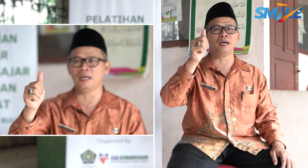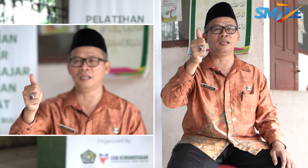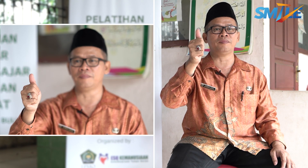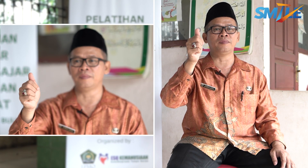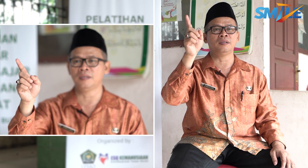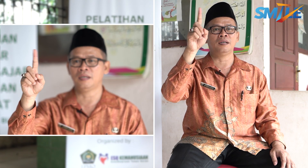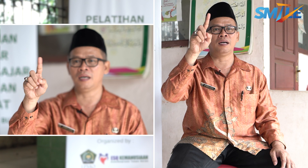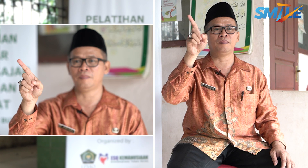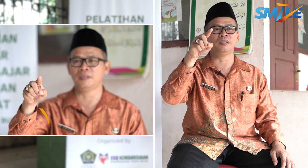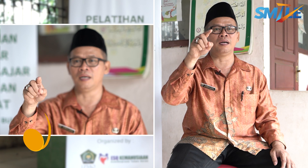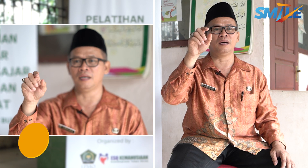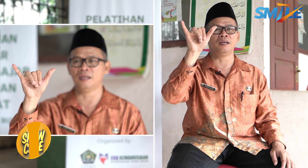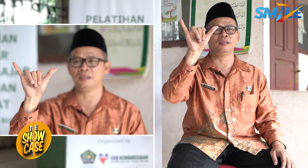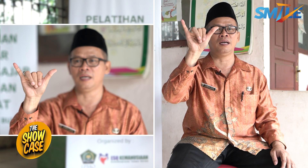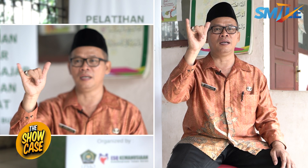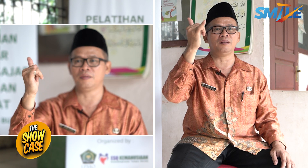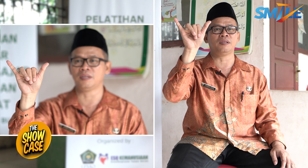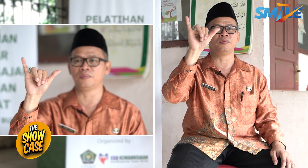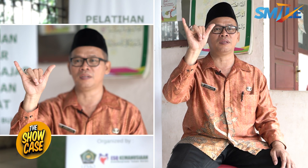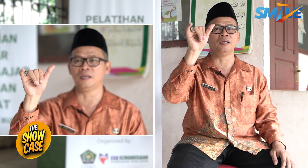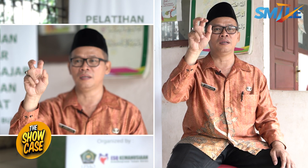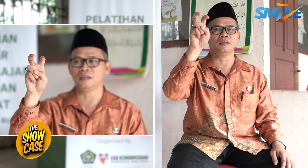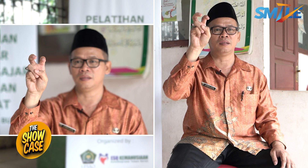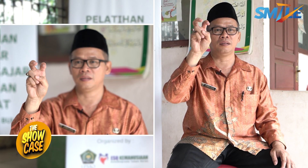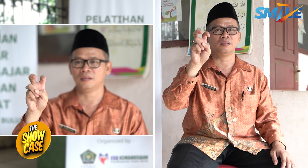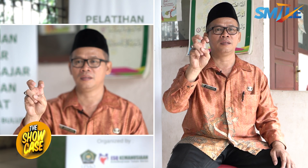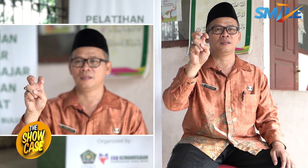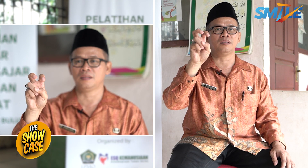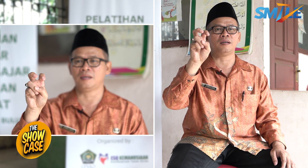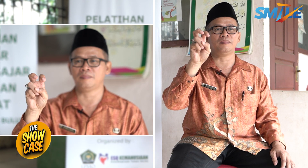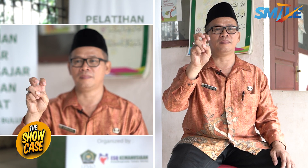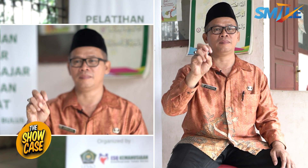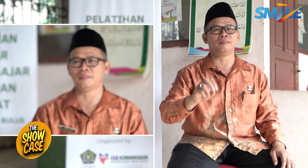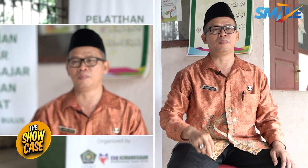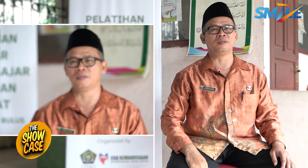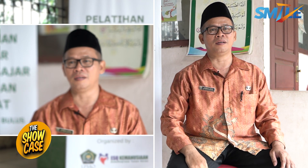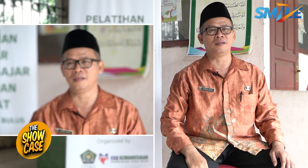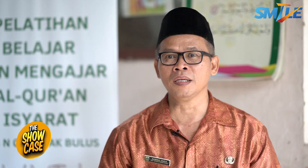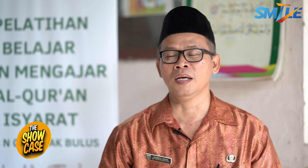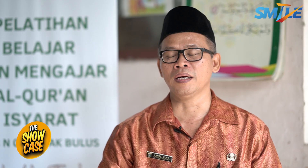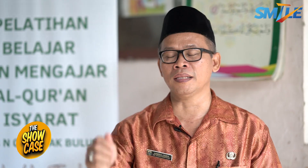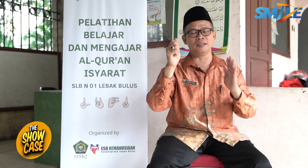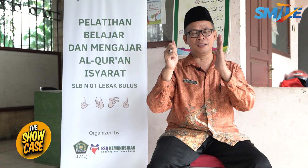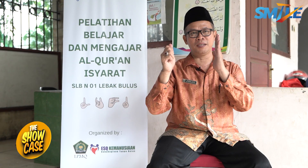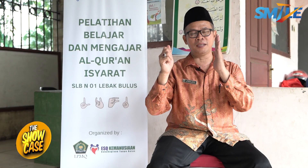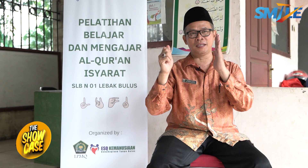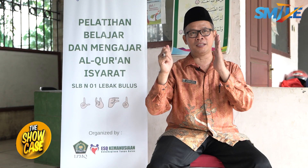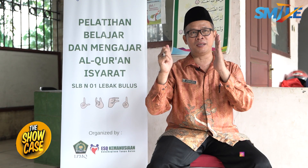alif, hamzah, ya, nabuto, tak, nabuto. Harokat, ini sebenarnya ada di bagi